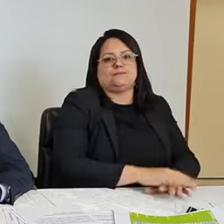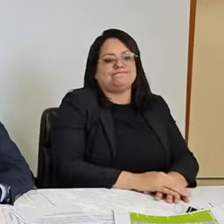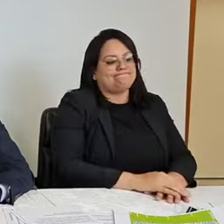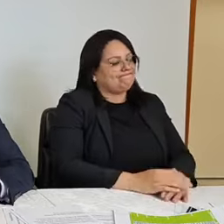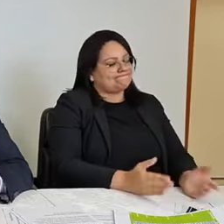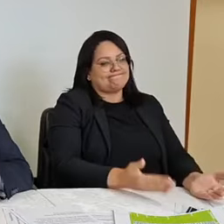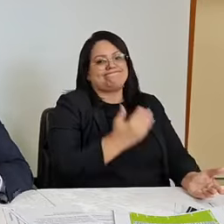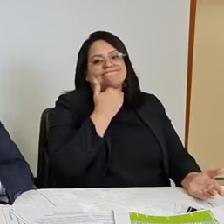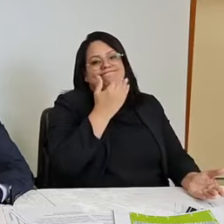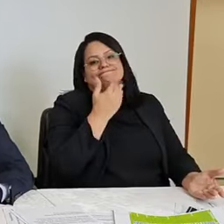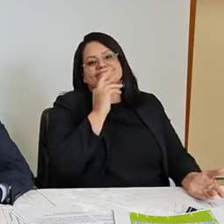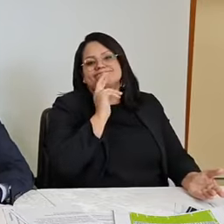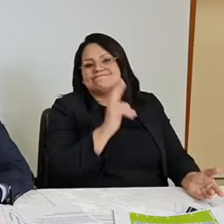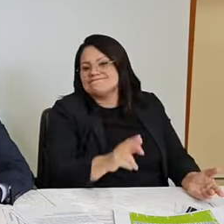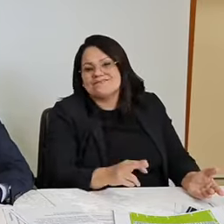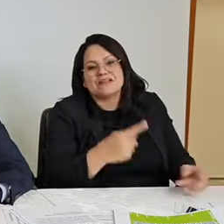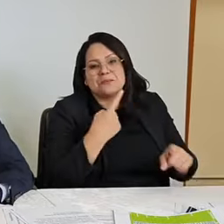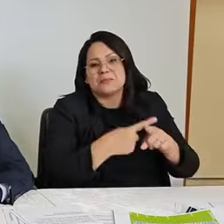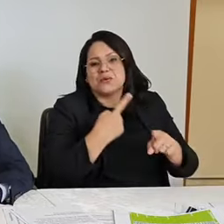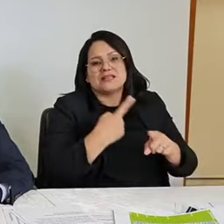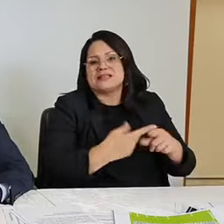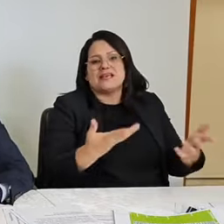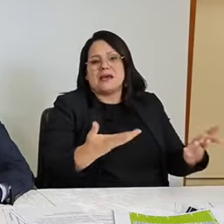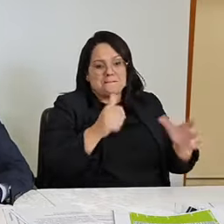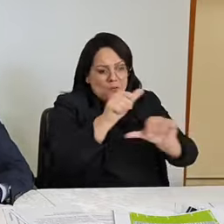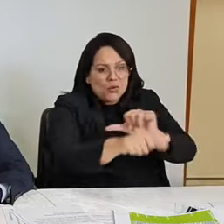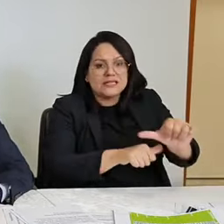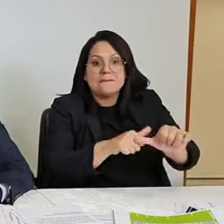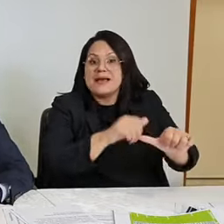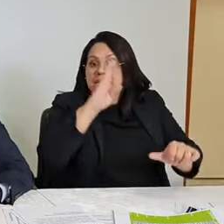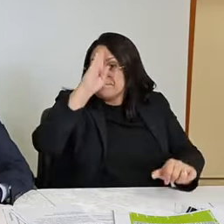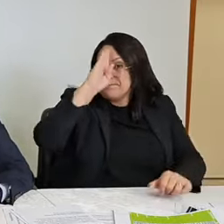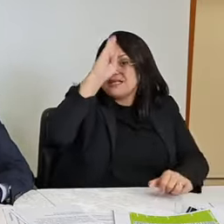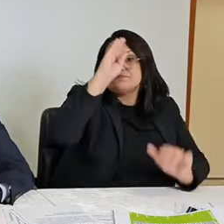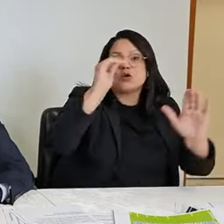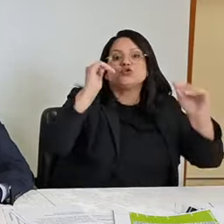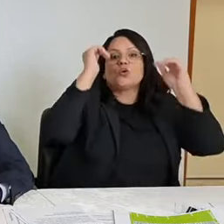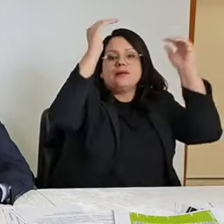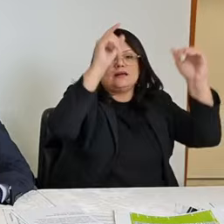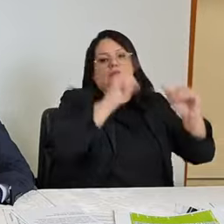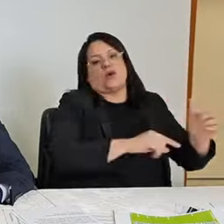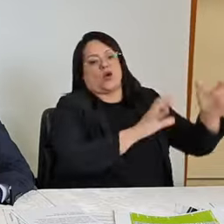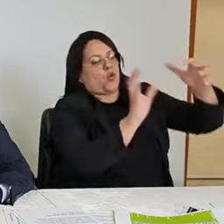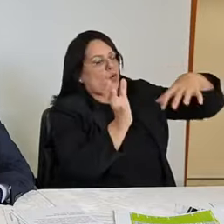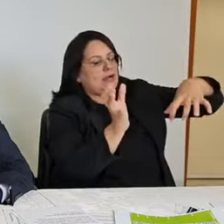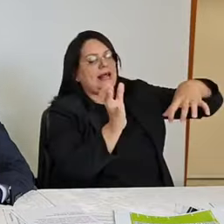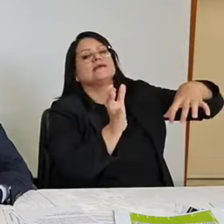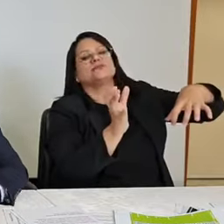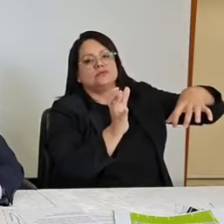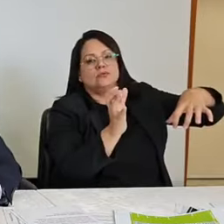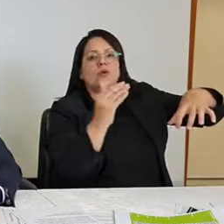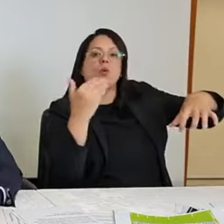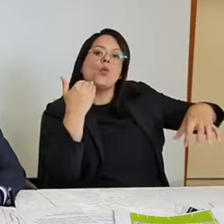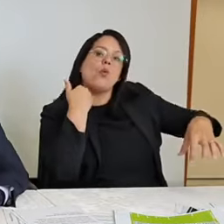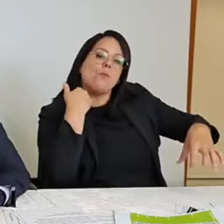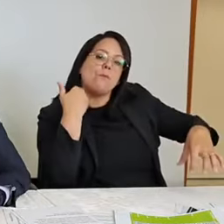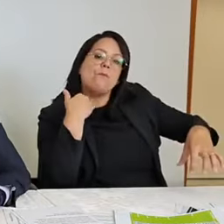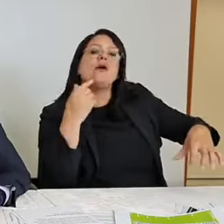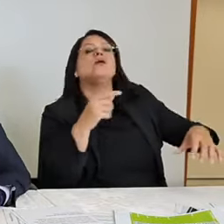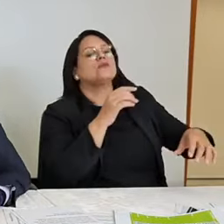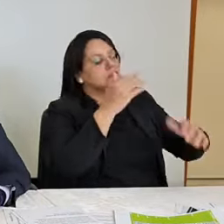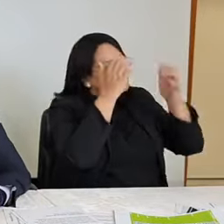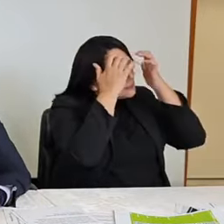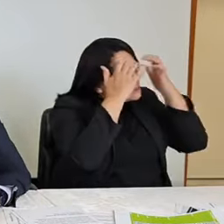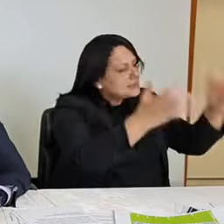muito, porque no final o Congresso é soberano, a lei, SPEC, são soberanos ao estatuto do banco. E o banco trabalhava baseado em decretos,